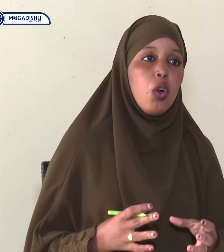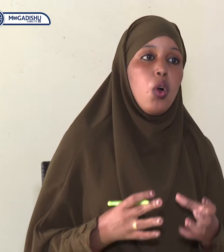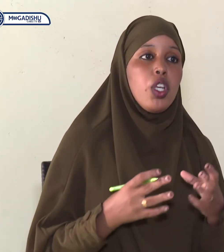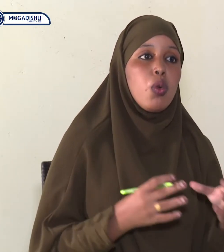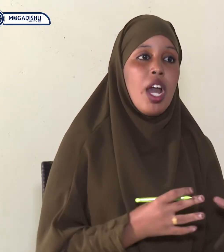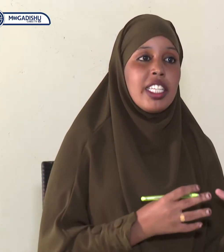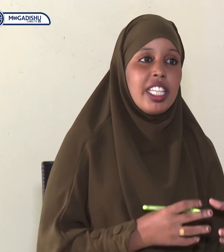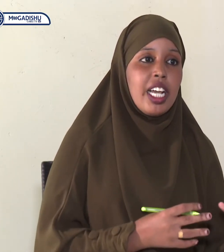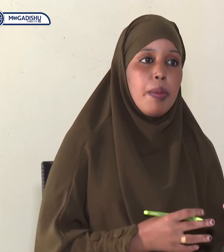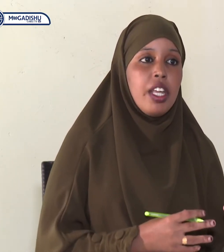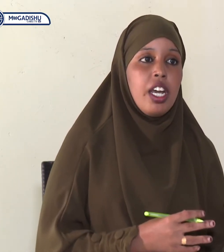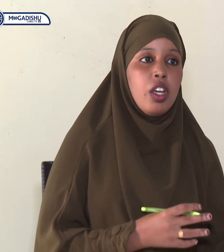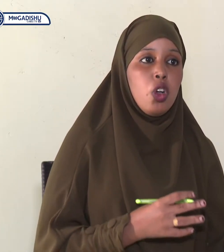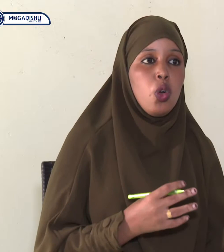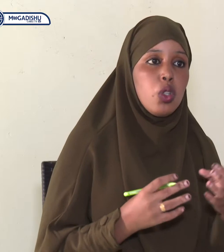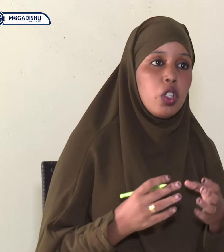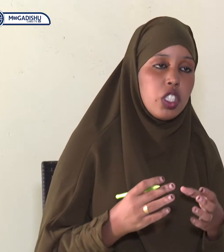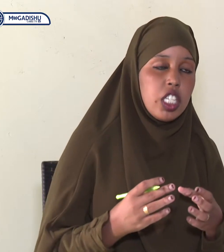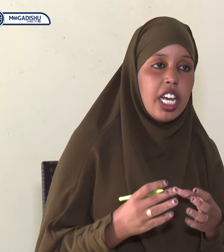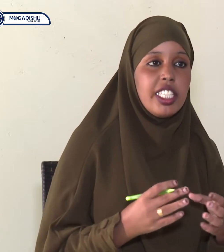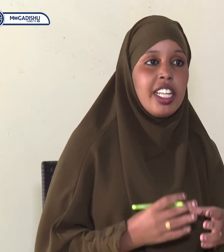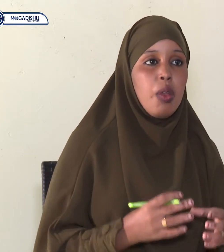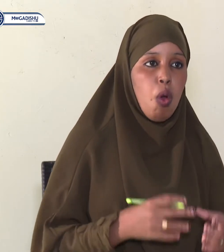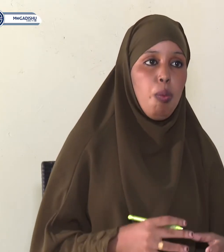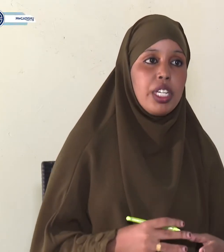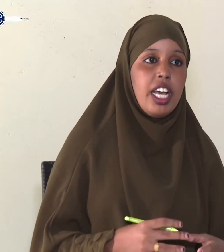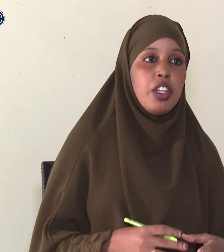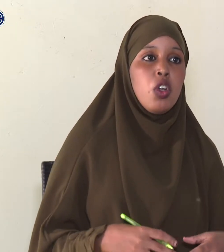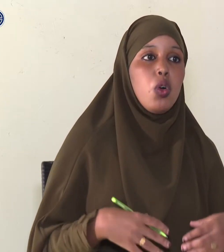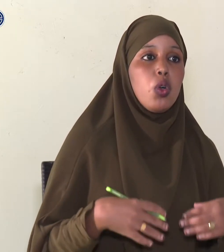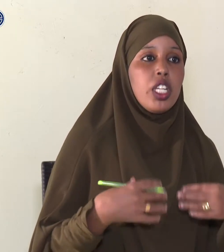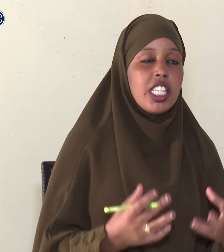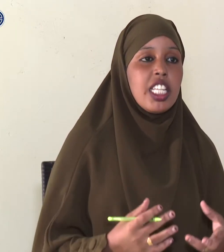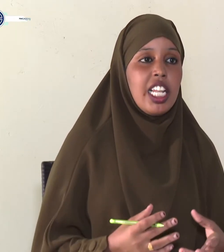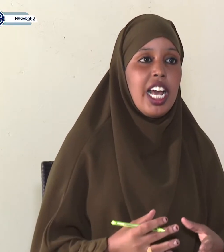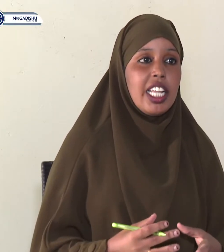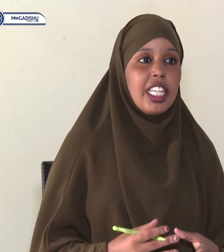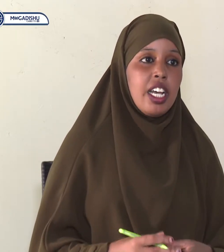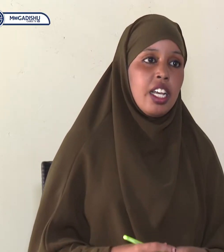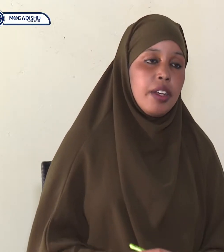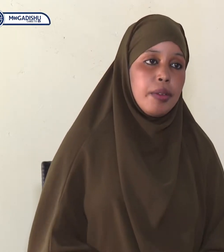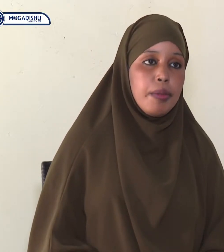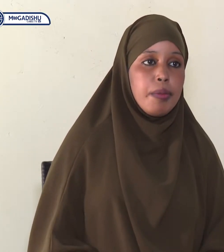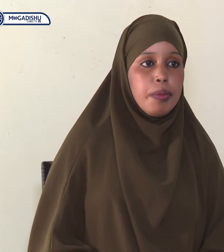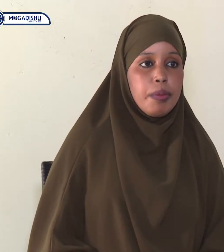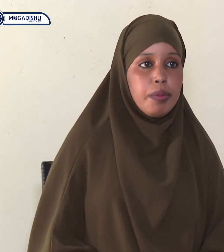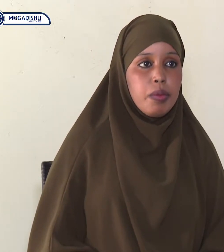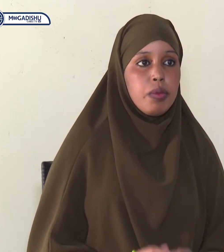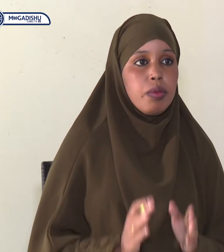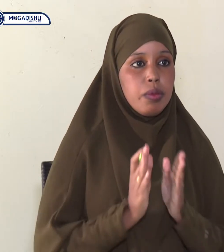yahay oo iyaguna ardada ka mid a, oo sida ardada aada wax u bartaan oo daraasada la qaata?